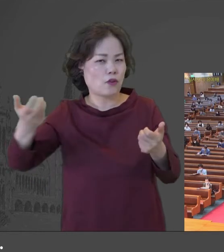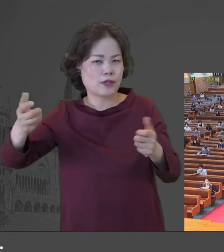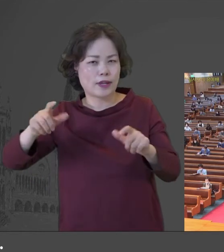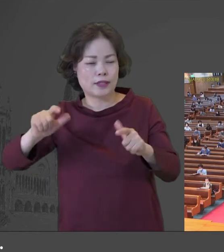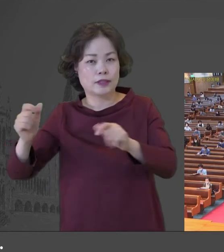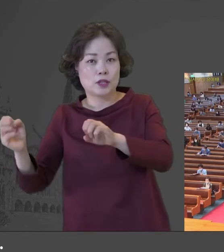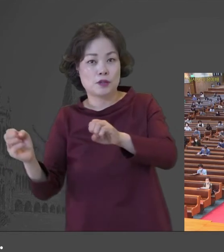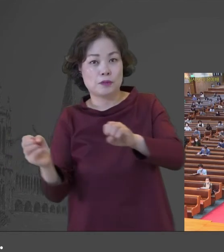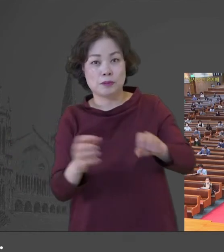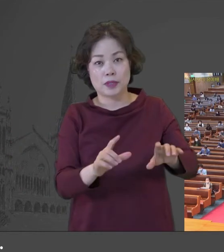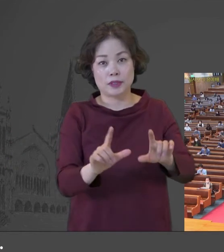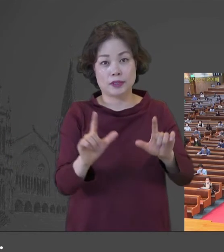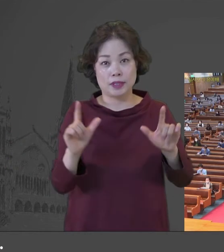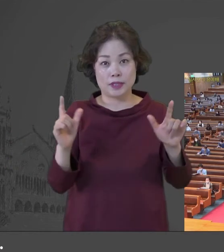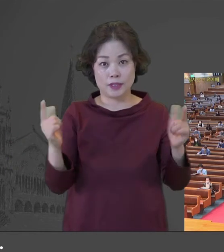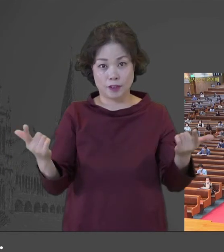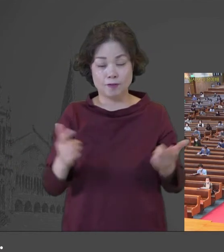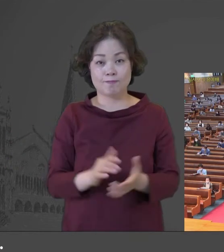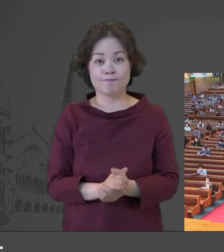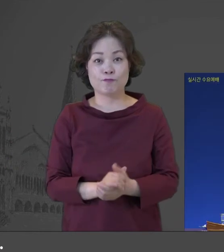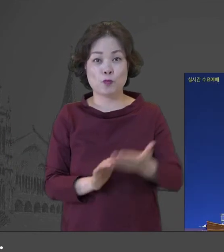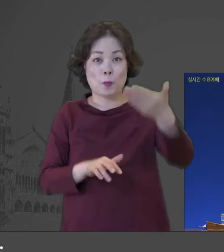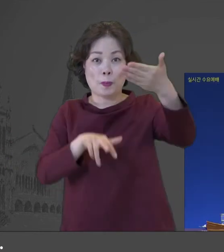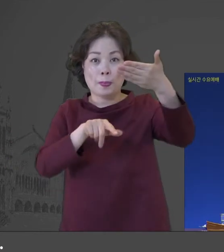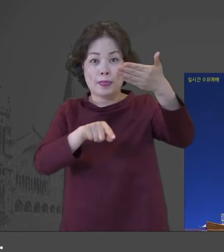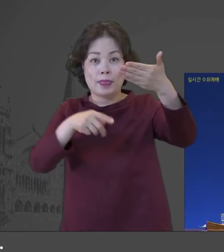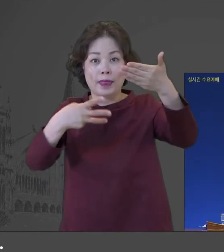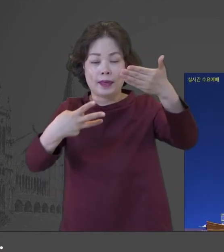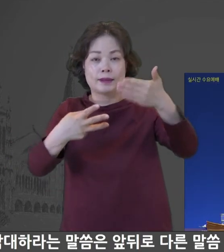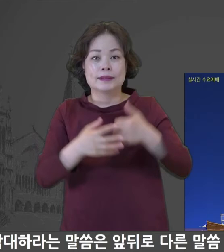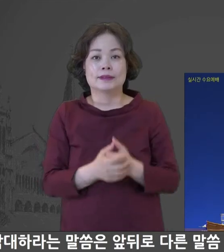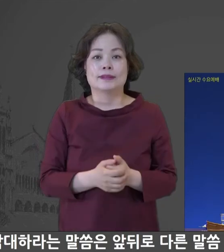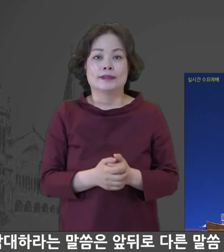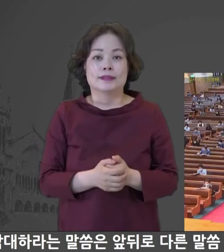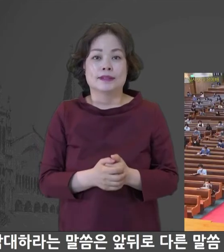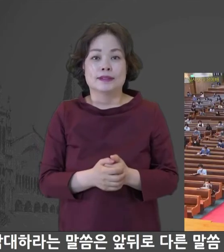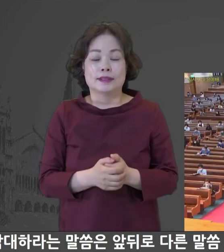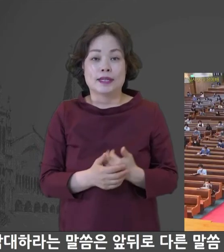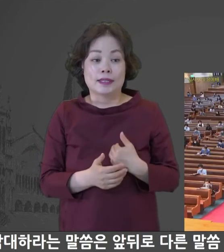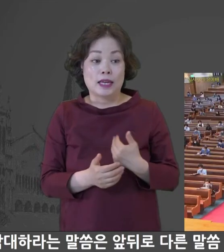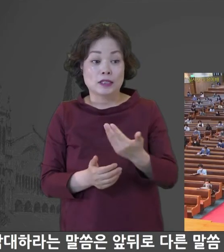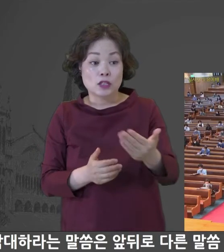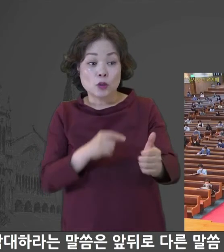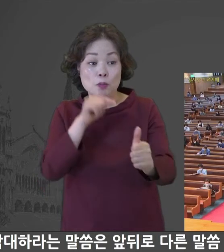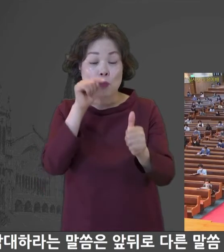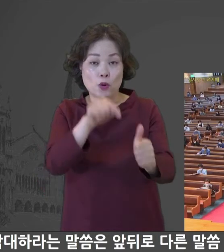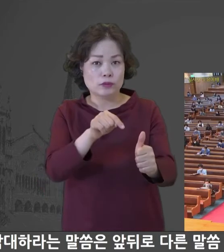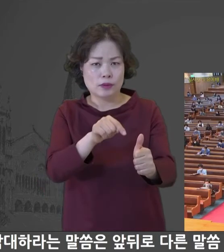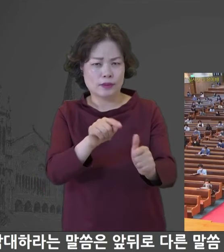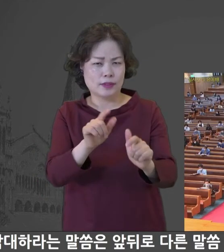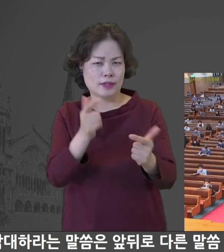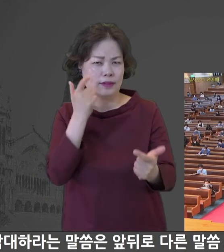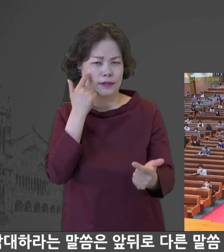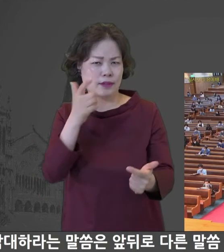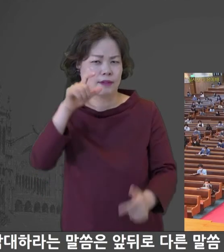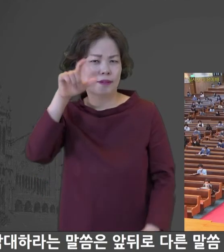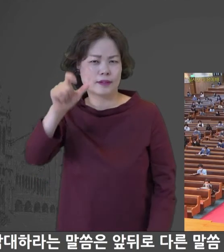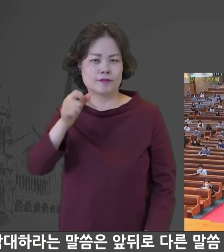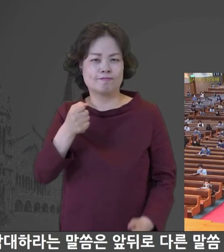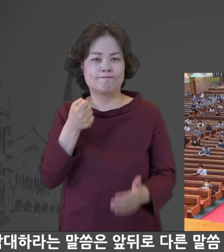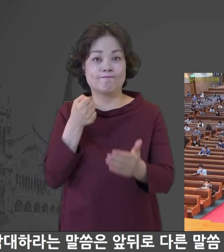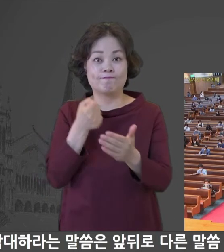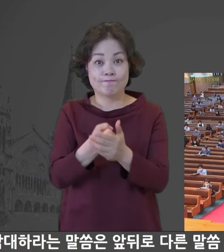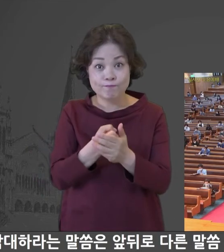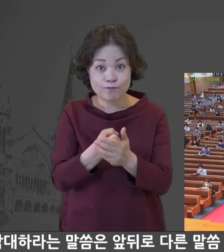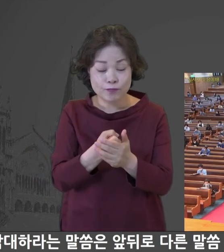아니하며 버리지 아니하리니. 그 다음 9절입니다. 읽습니다. 시작. 내가 내게 명령한 것이 아니냐. 강하고